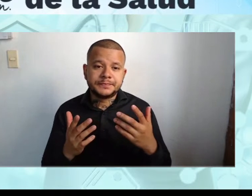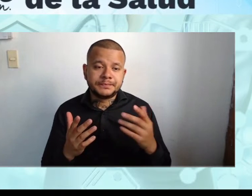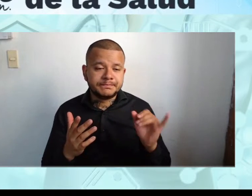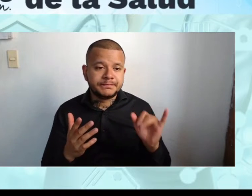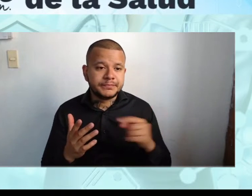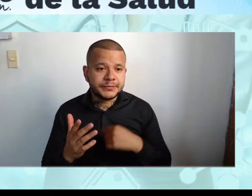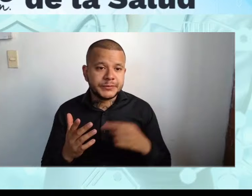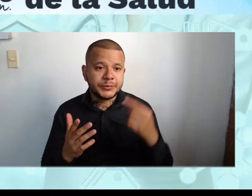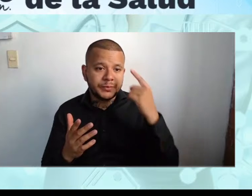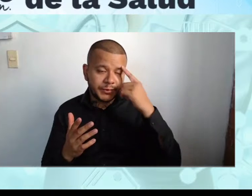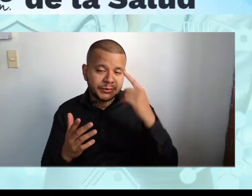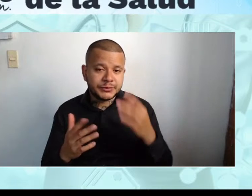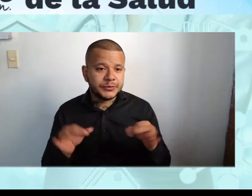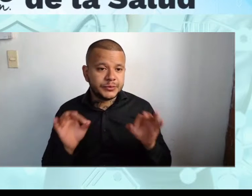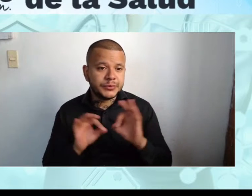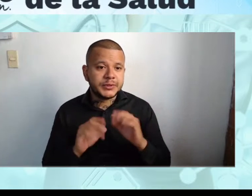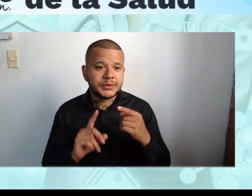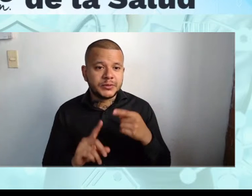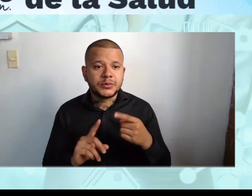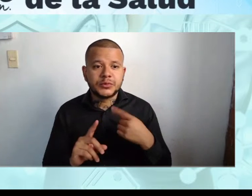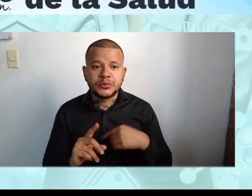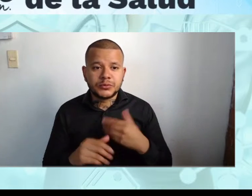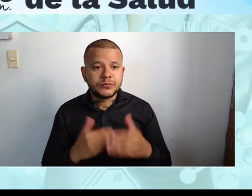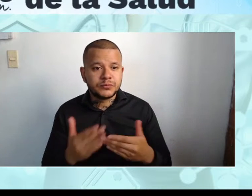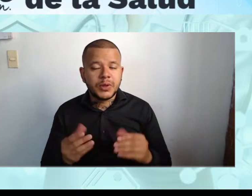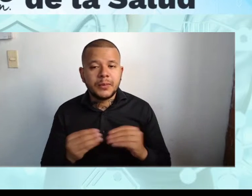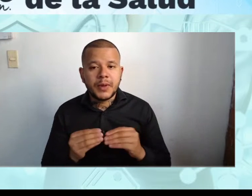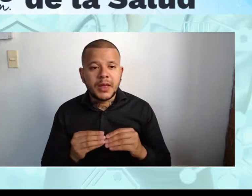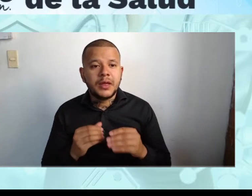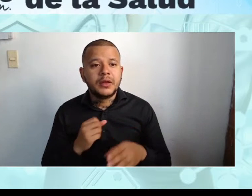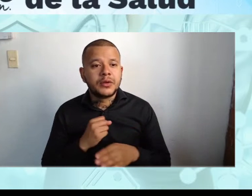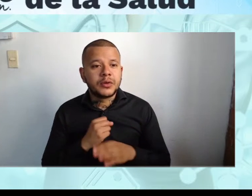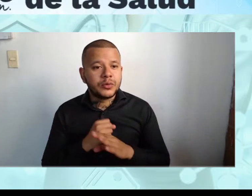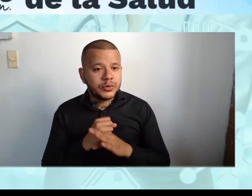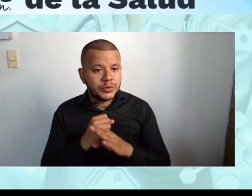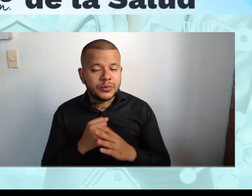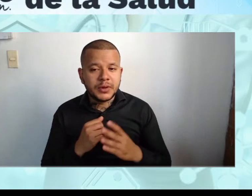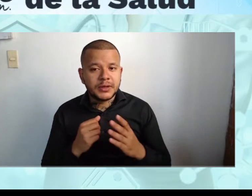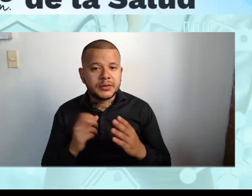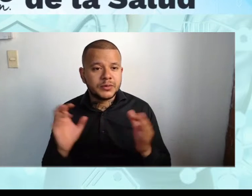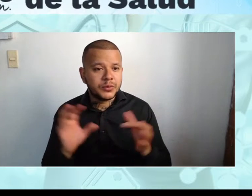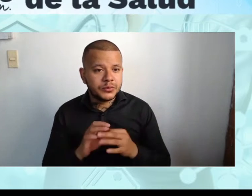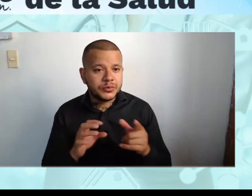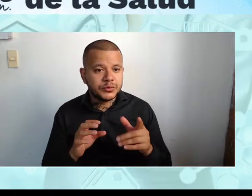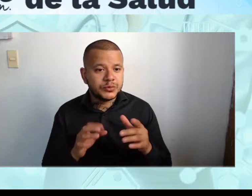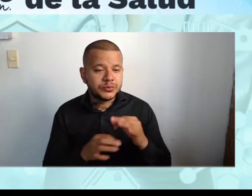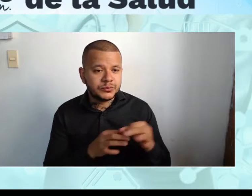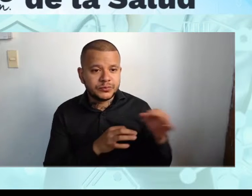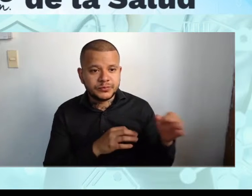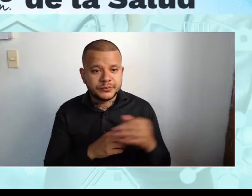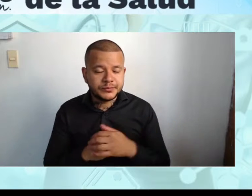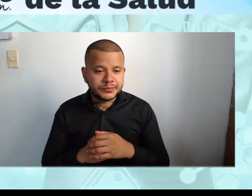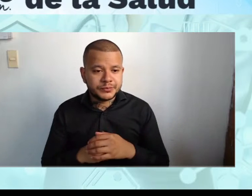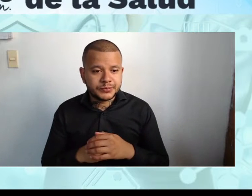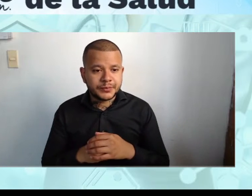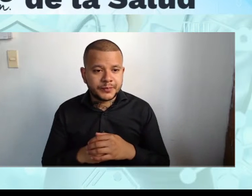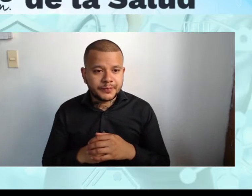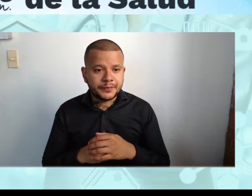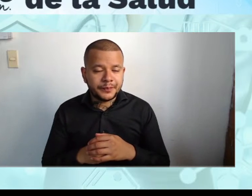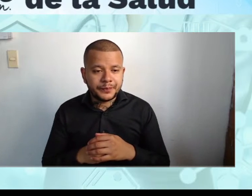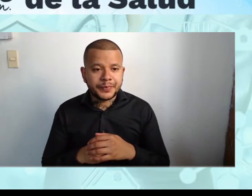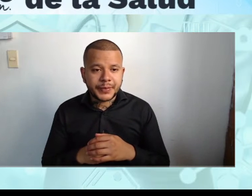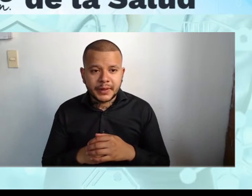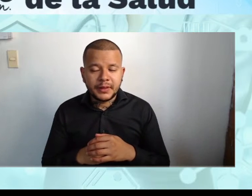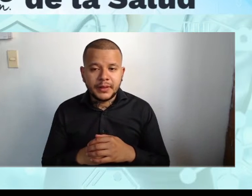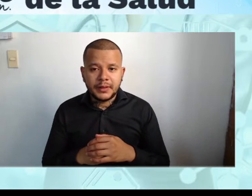pienso que es un punto muy importante a desarrollar y a continuar de la mano con nuestros territorios. Pues, Yasmín, muchísimas